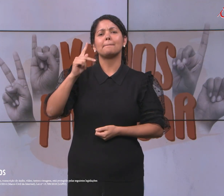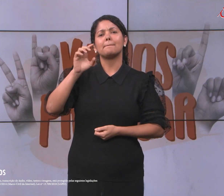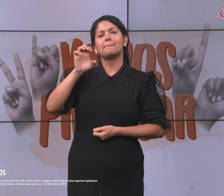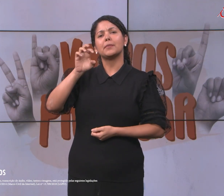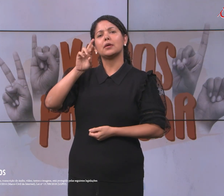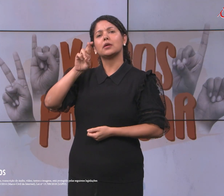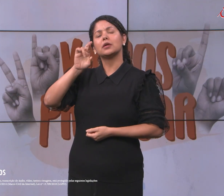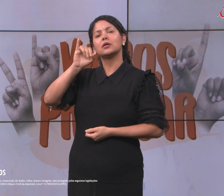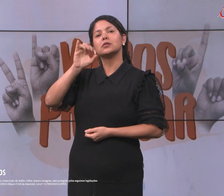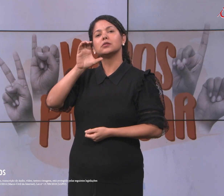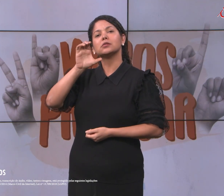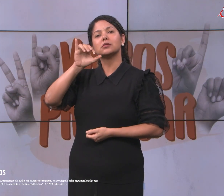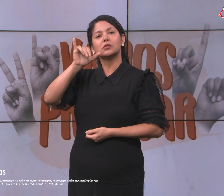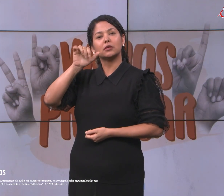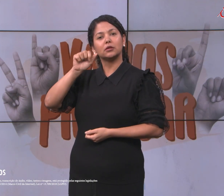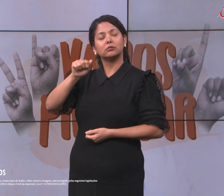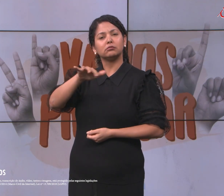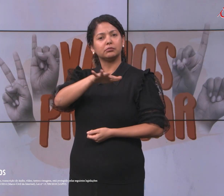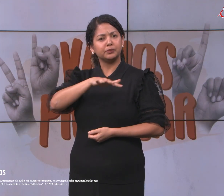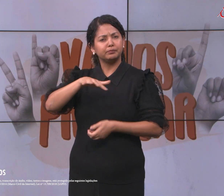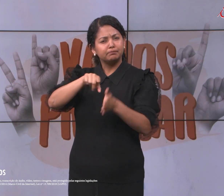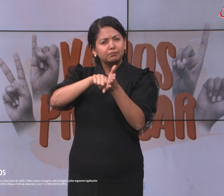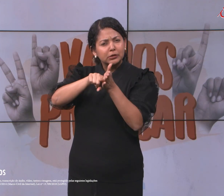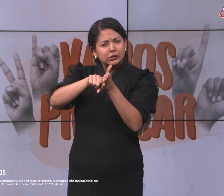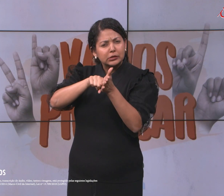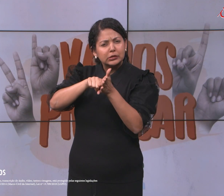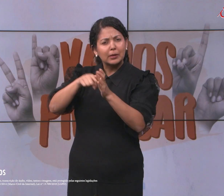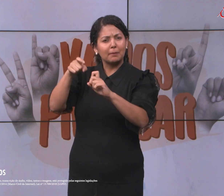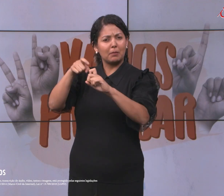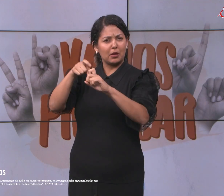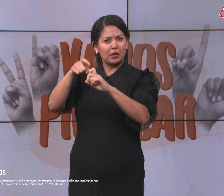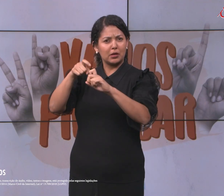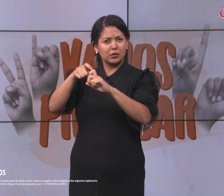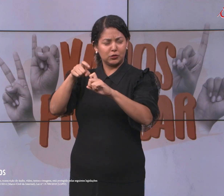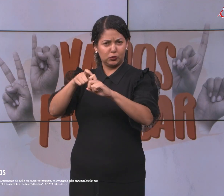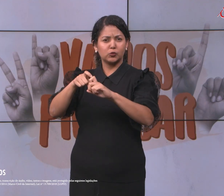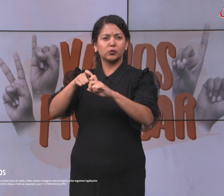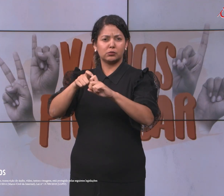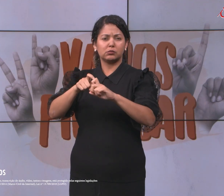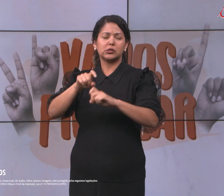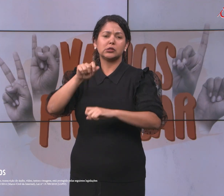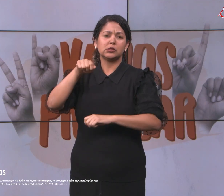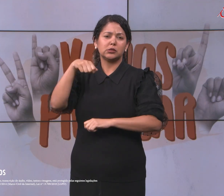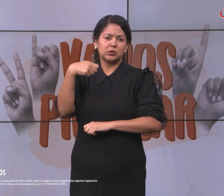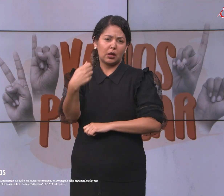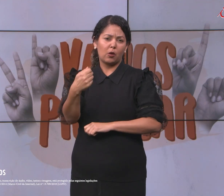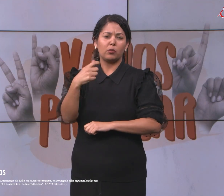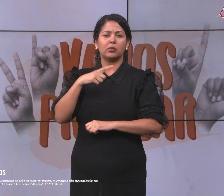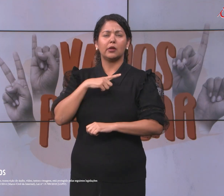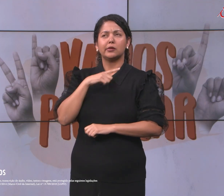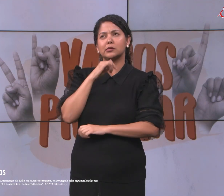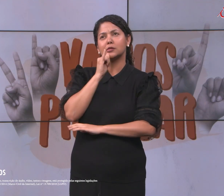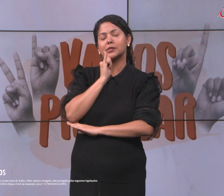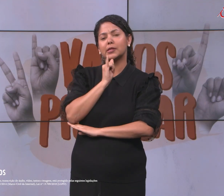ver em dois contextos. Por exemplo, na perícia. Uma perícia médica.